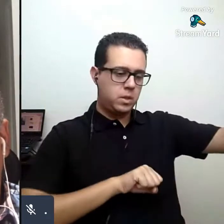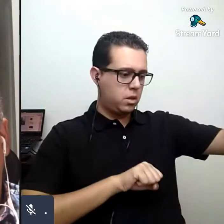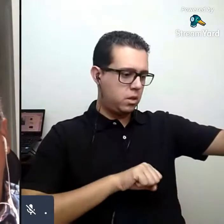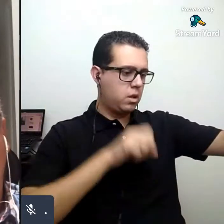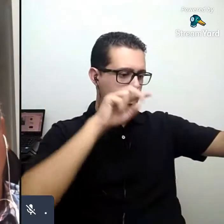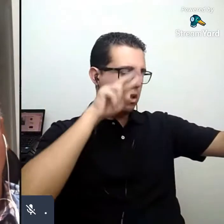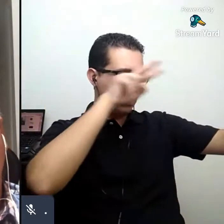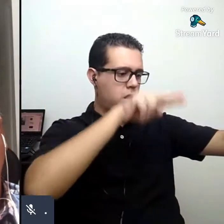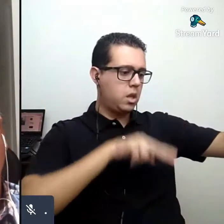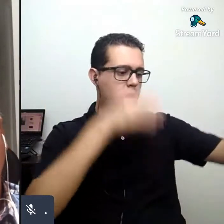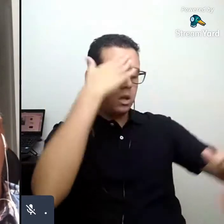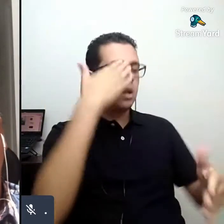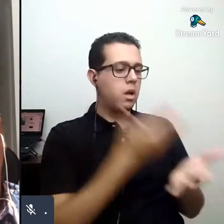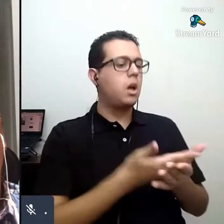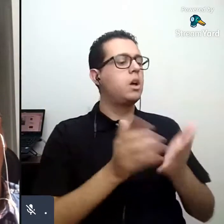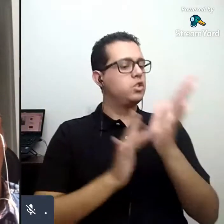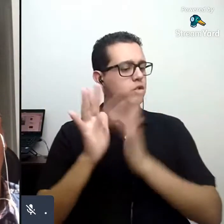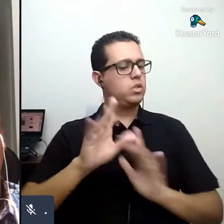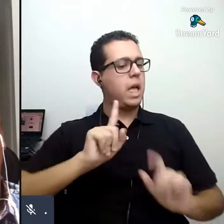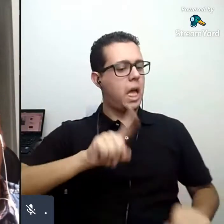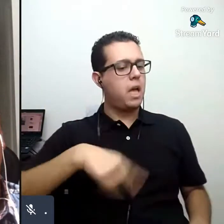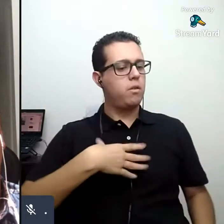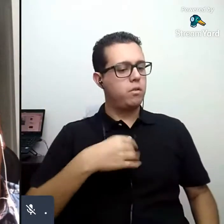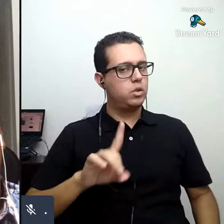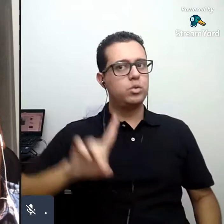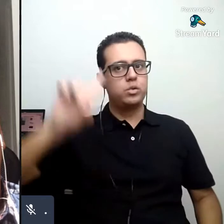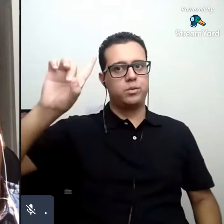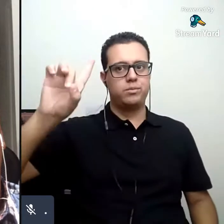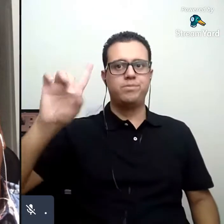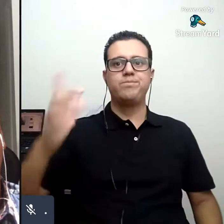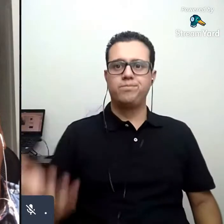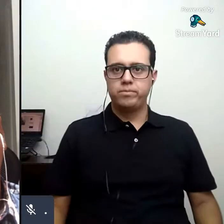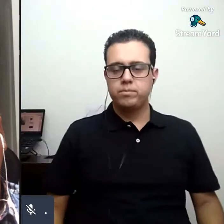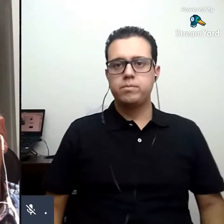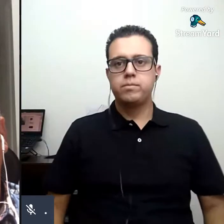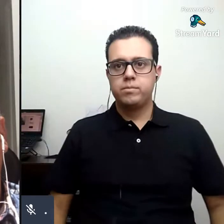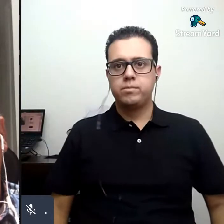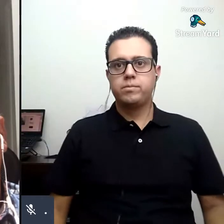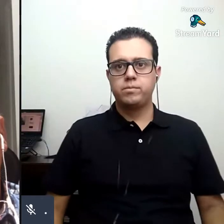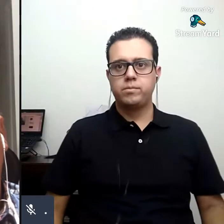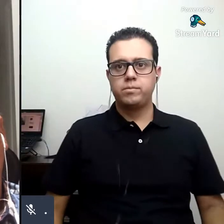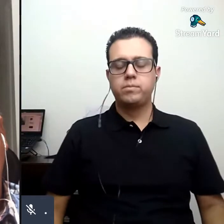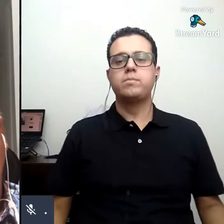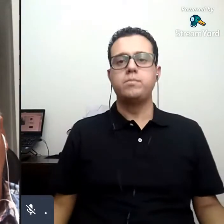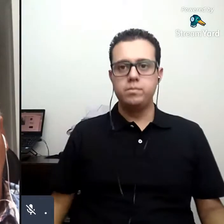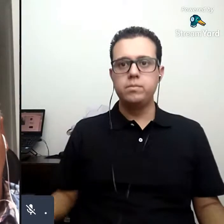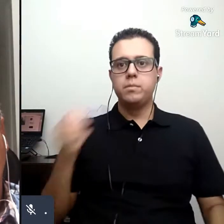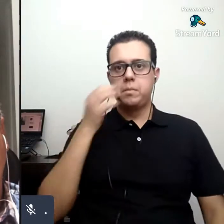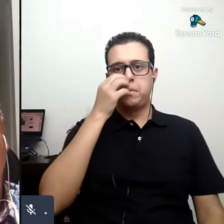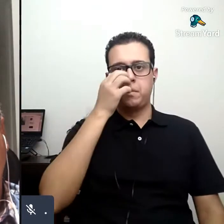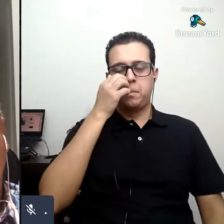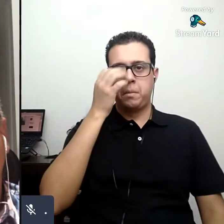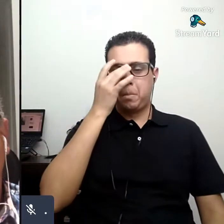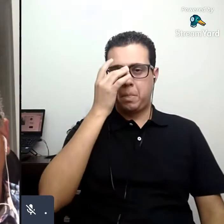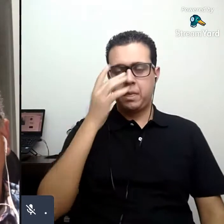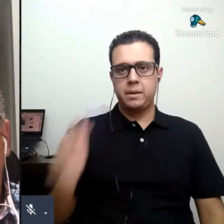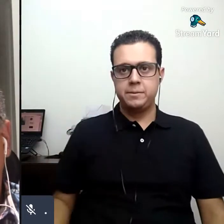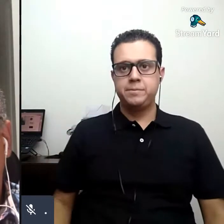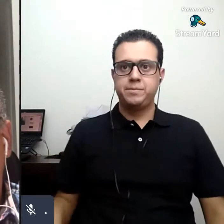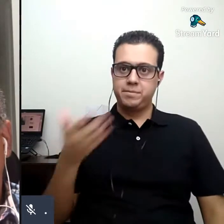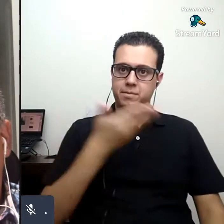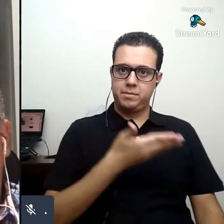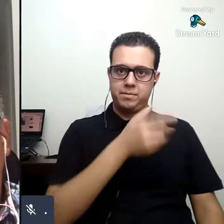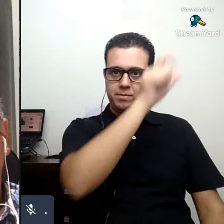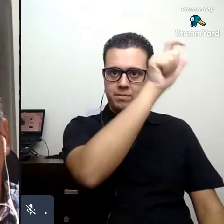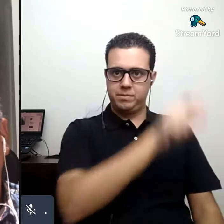Jesus era filho de Deus. Este homem chegou ao encontro do milagreiro Jesus.